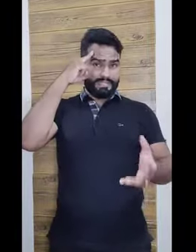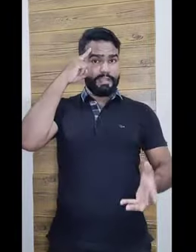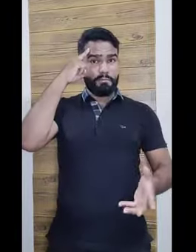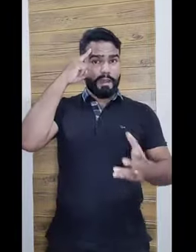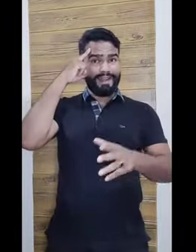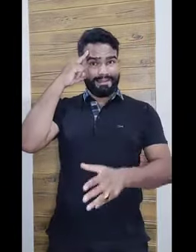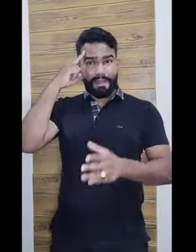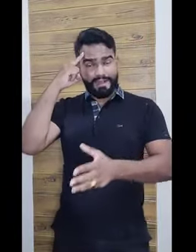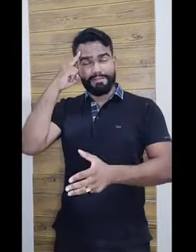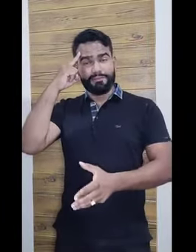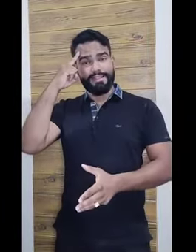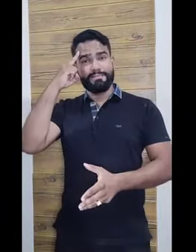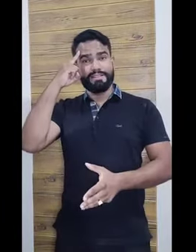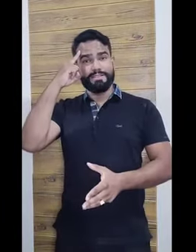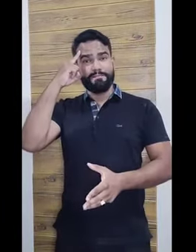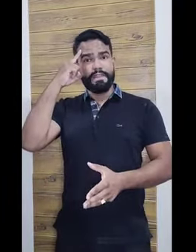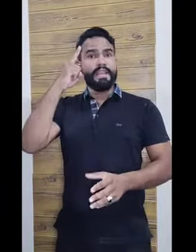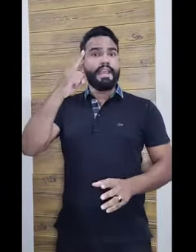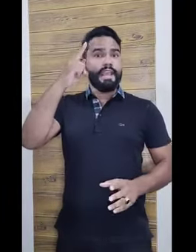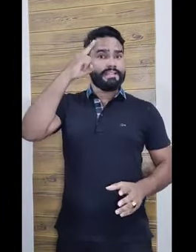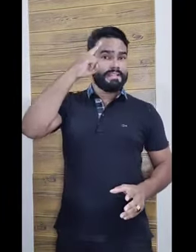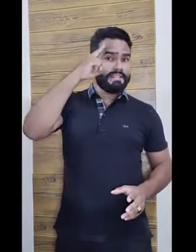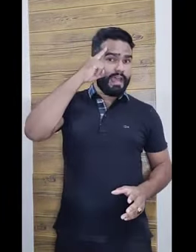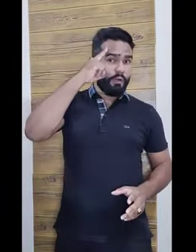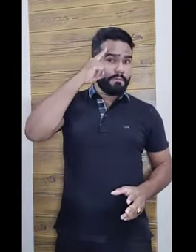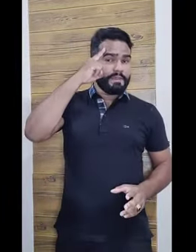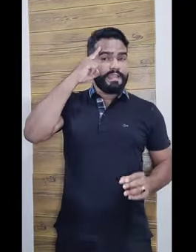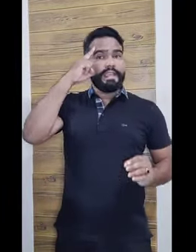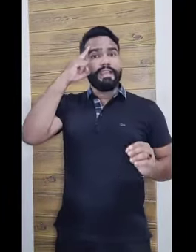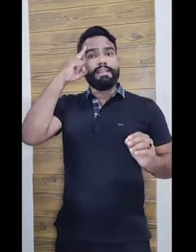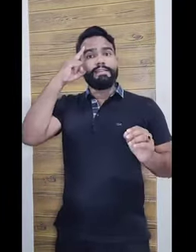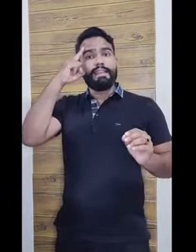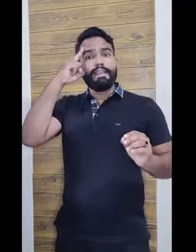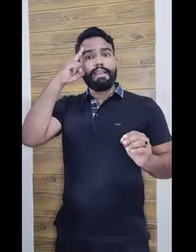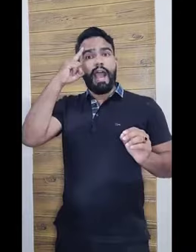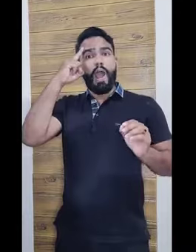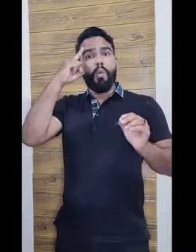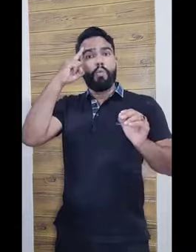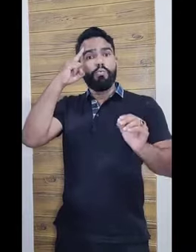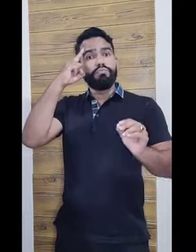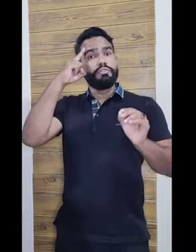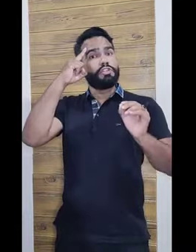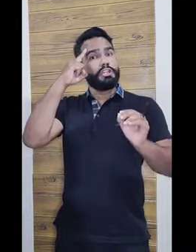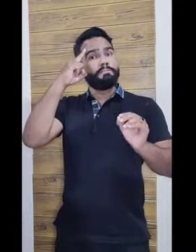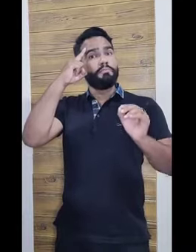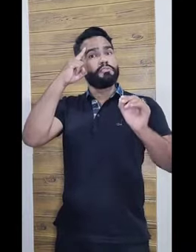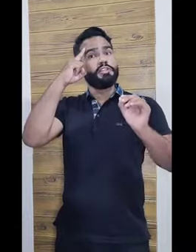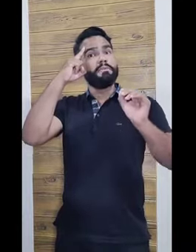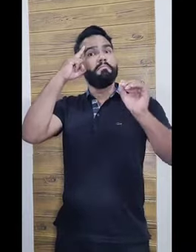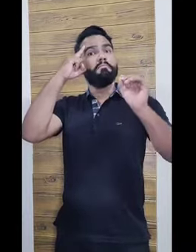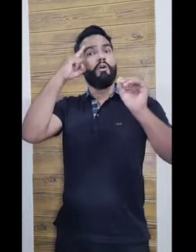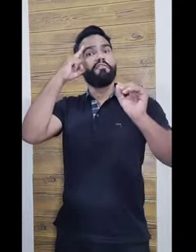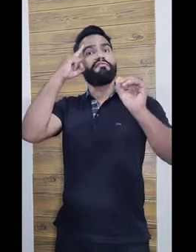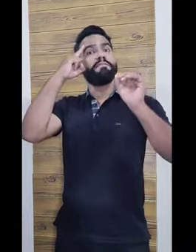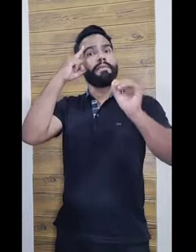terceiro parâmetro da Libras? Esse sinal, ele tem algum tipo de